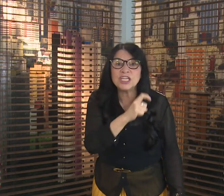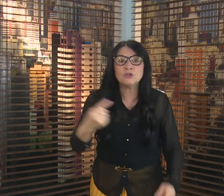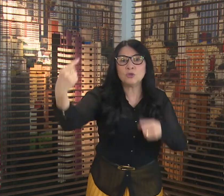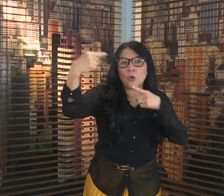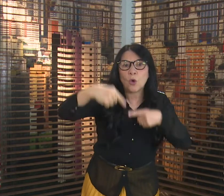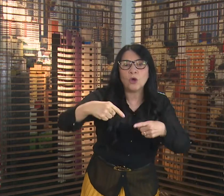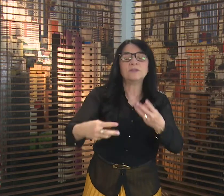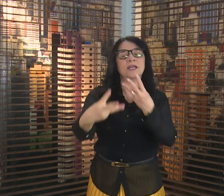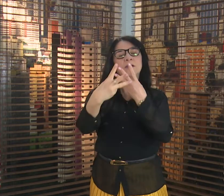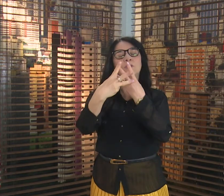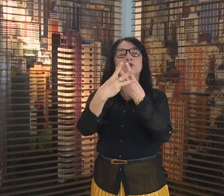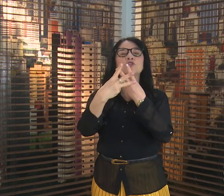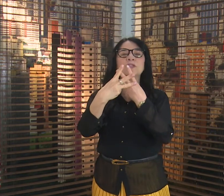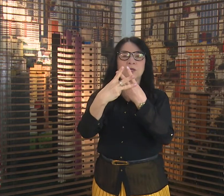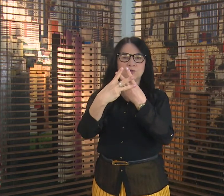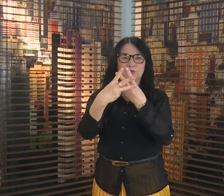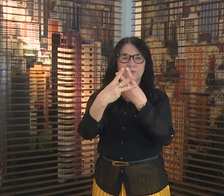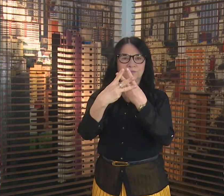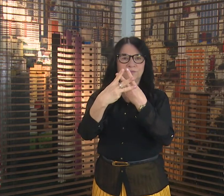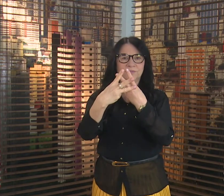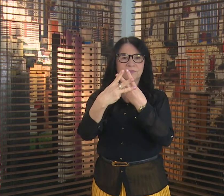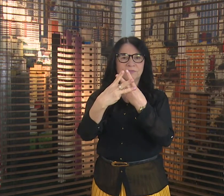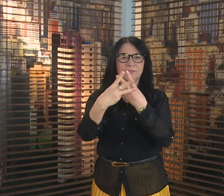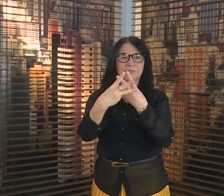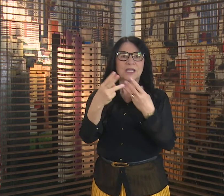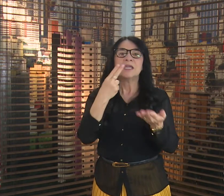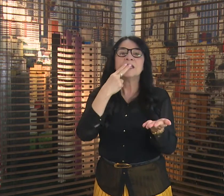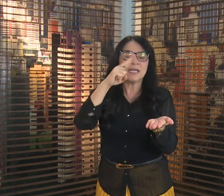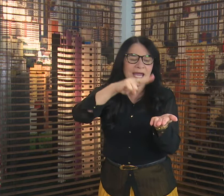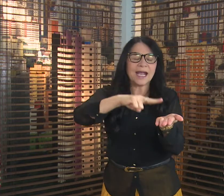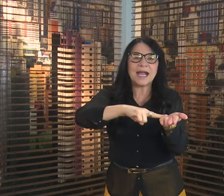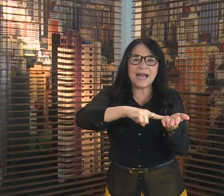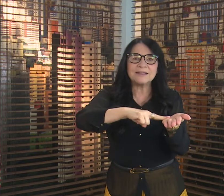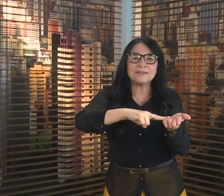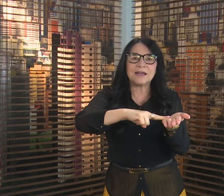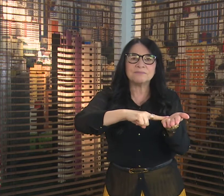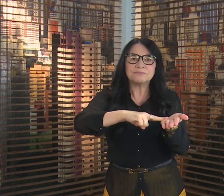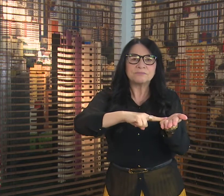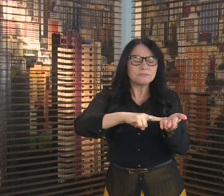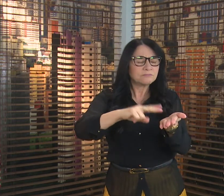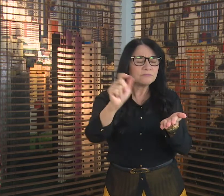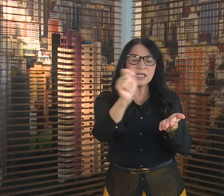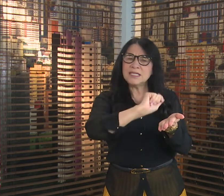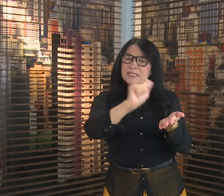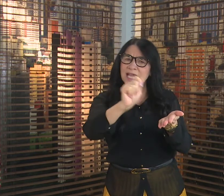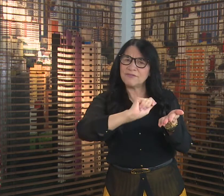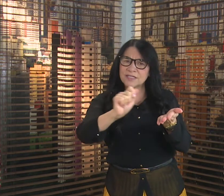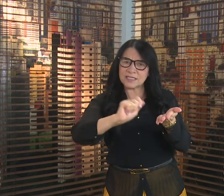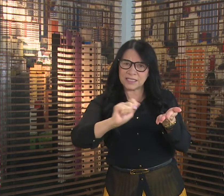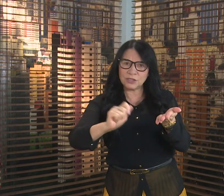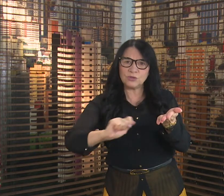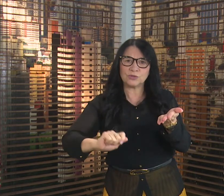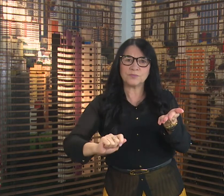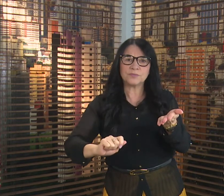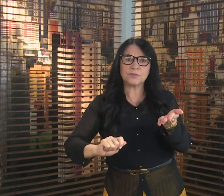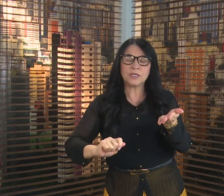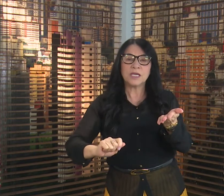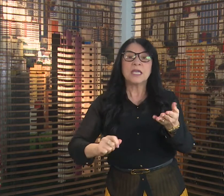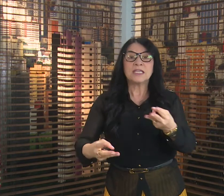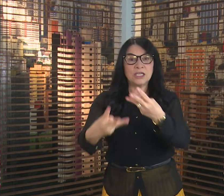mentindo contra os judeus. E na carta estava escrito que